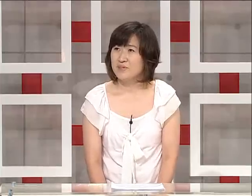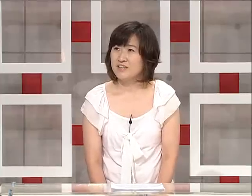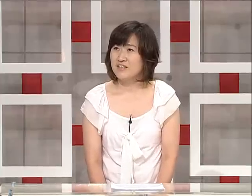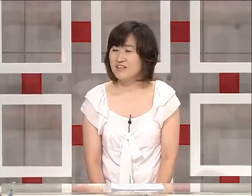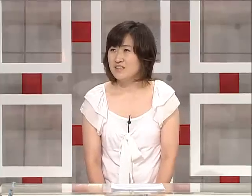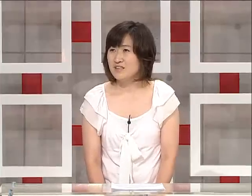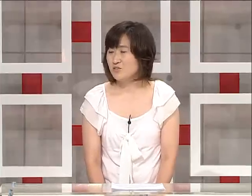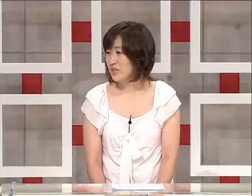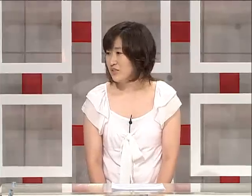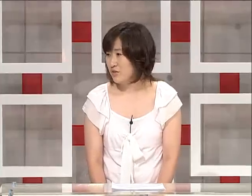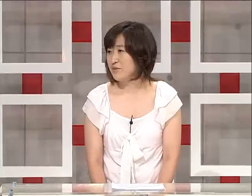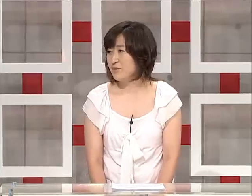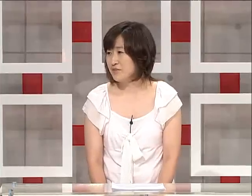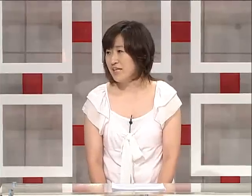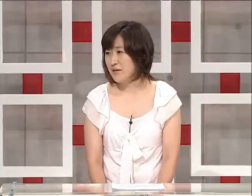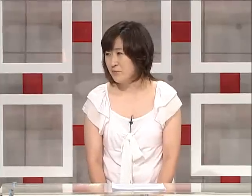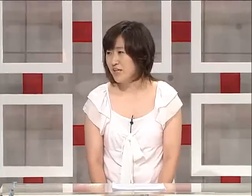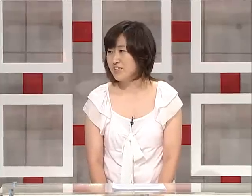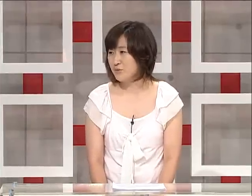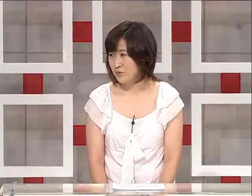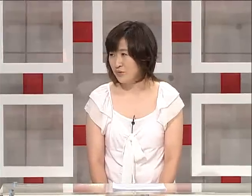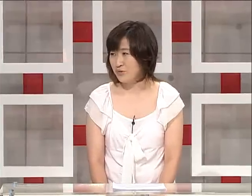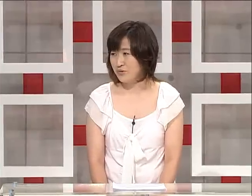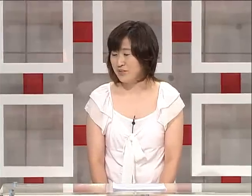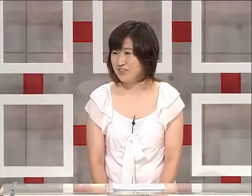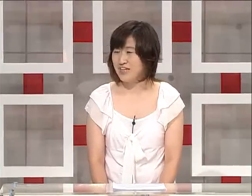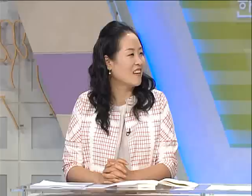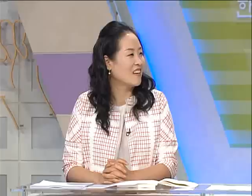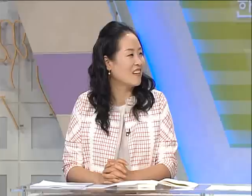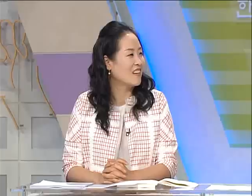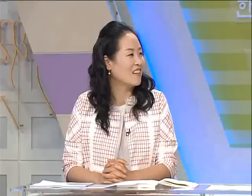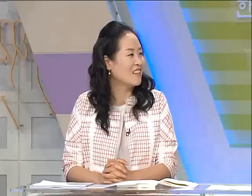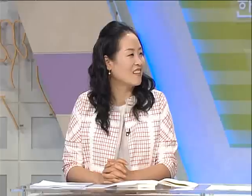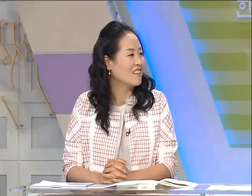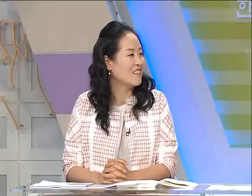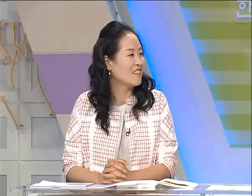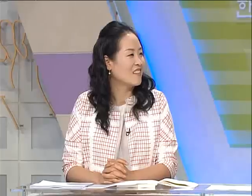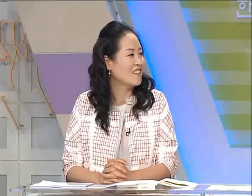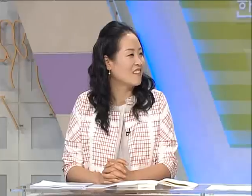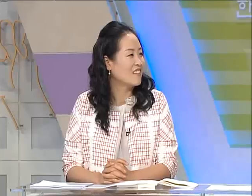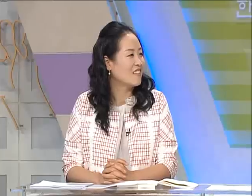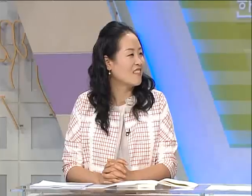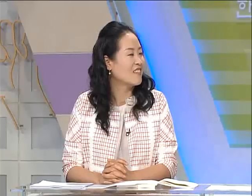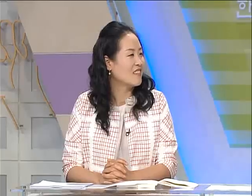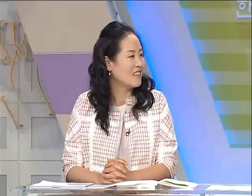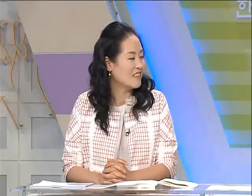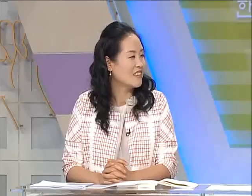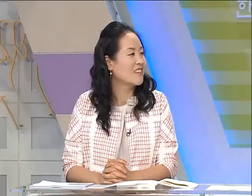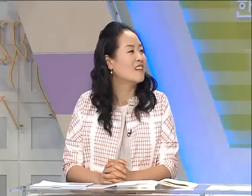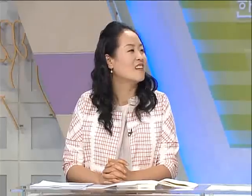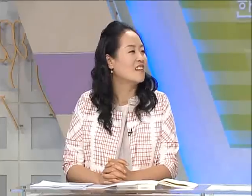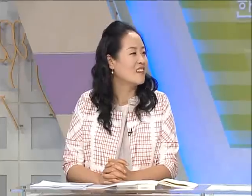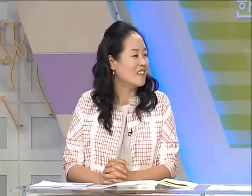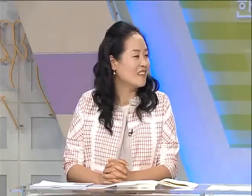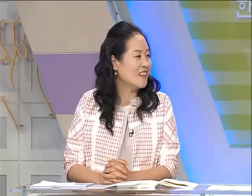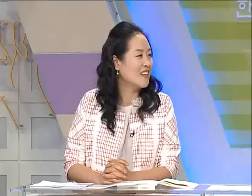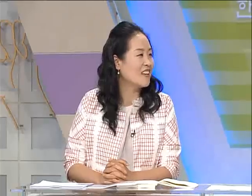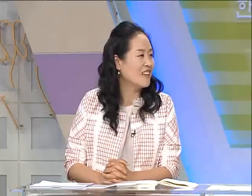그때는 수화를 어디서 배우는지 잘 몰랐었고 그러다가 치매생활을 찾다 보니까 수화 가르쳐주는 데가 있더라고요. 그래서